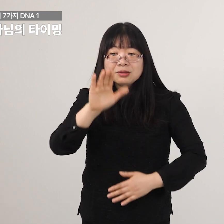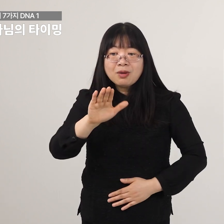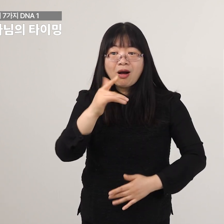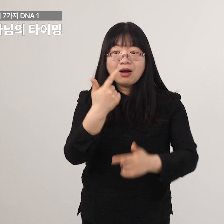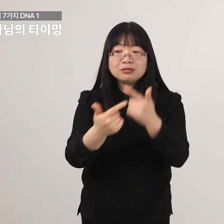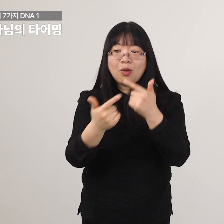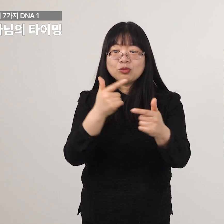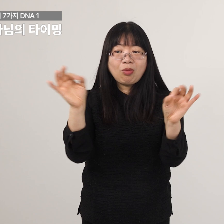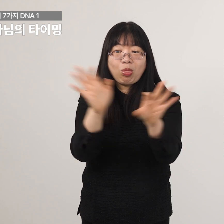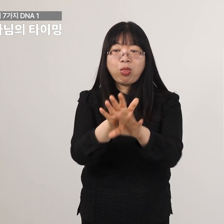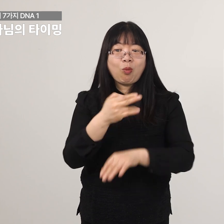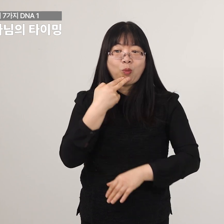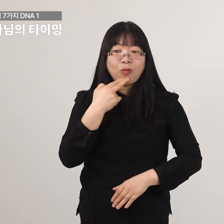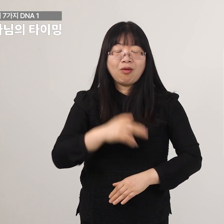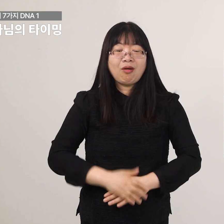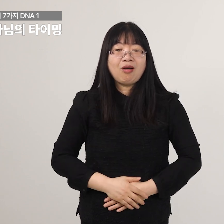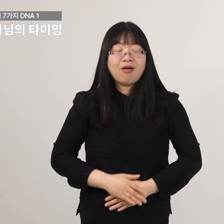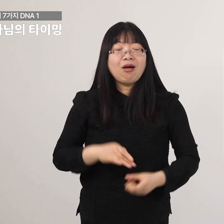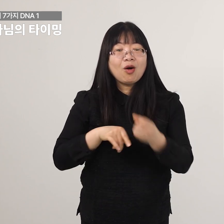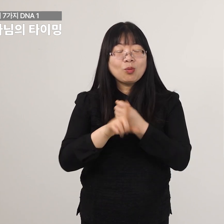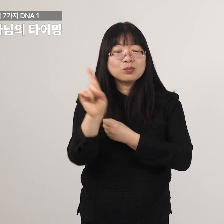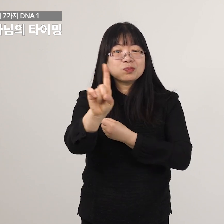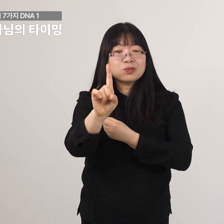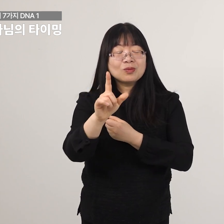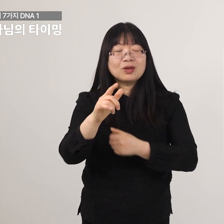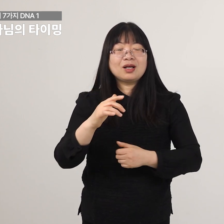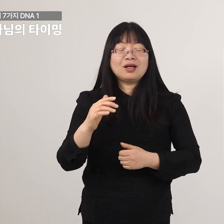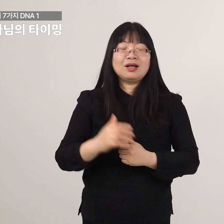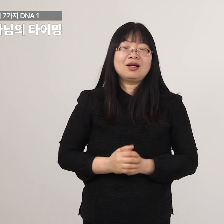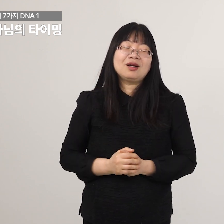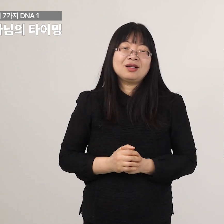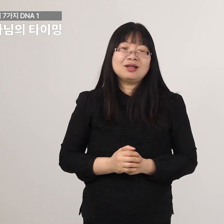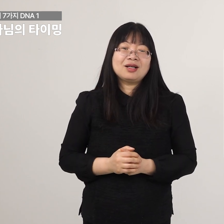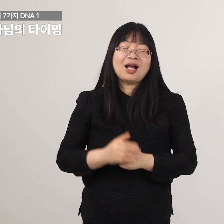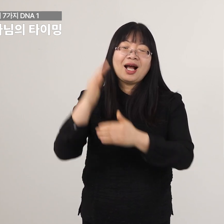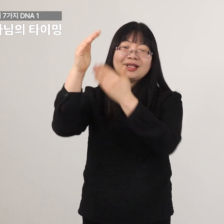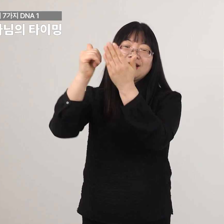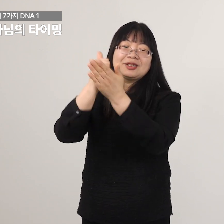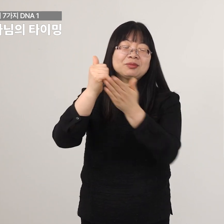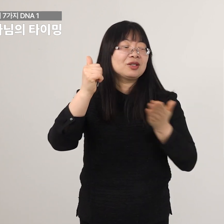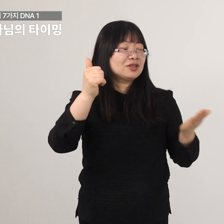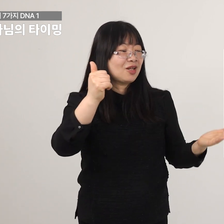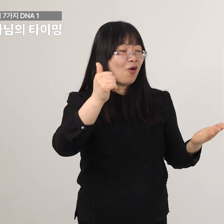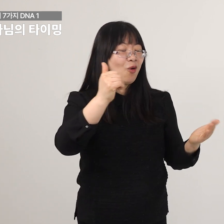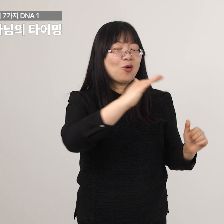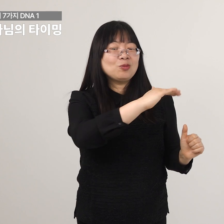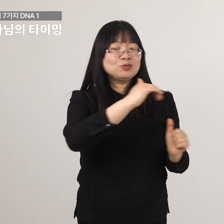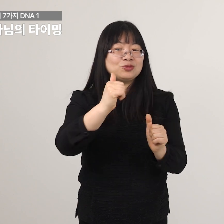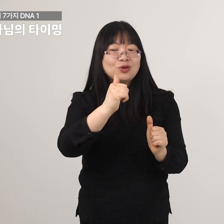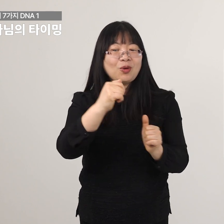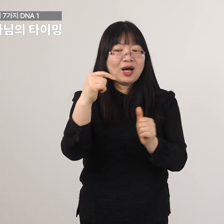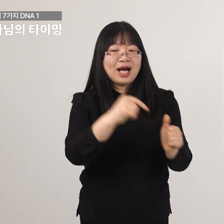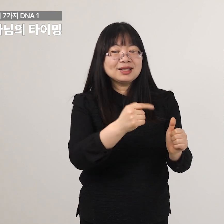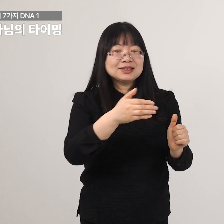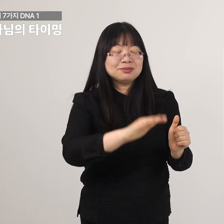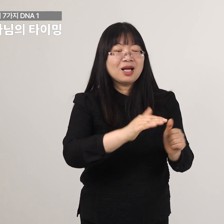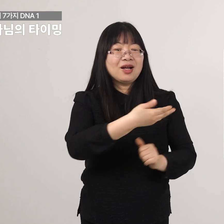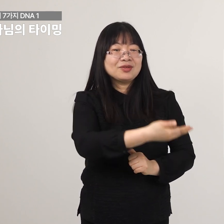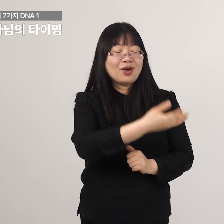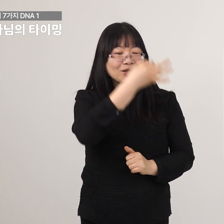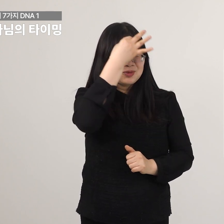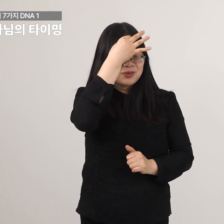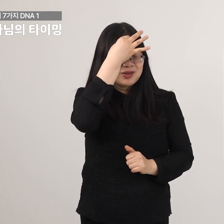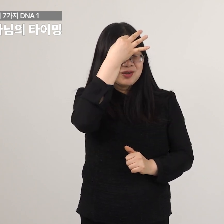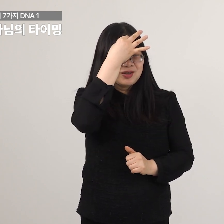나무가 타지 않아요. 무슨 뜻일까요? 내가 너를 쓰겠지만 너의 어떤 재간,